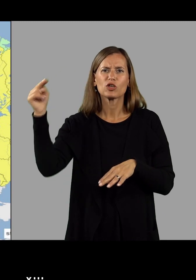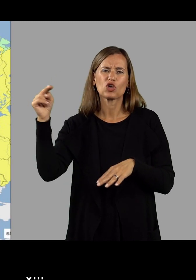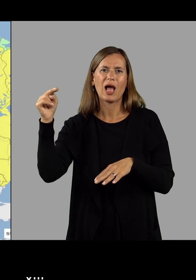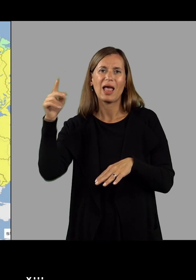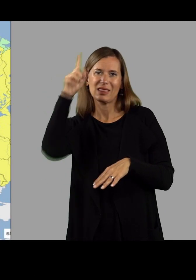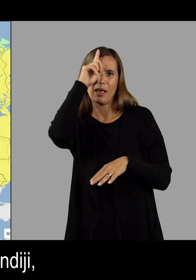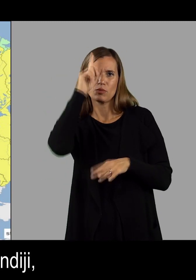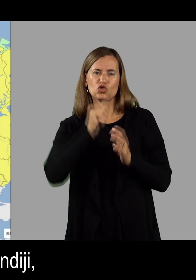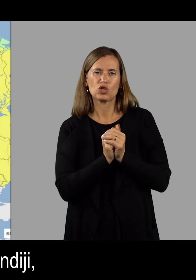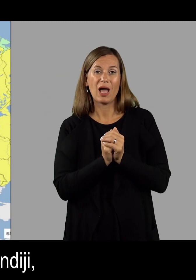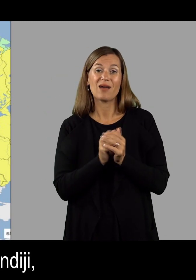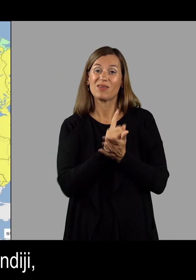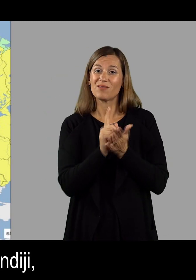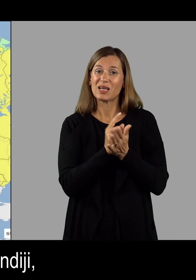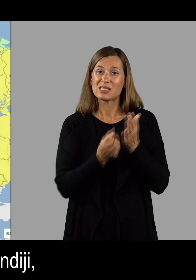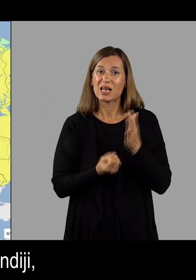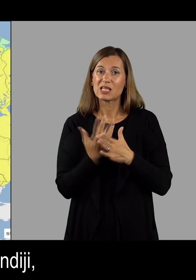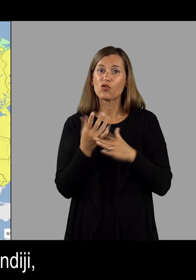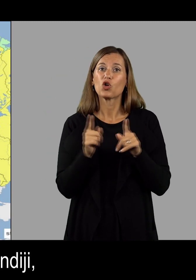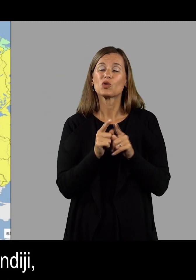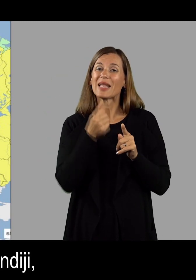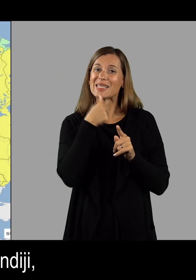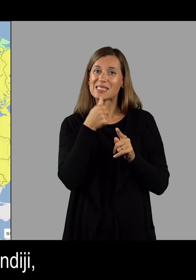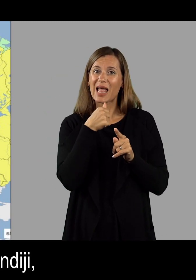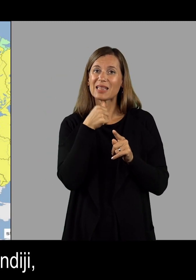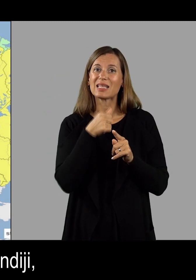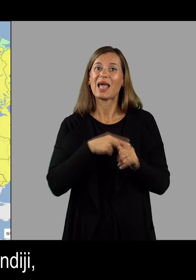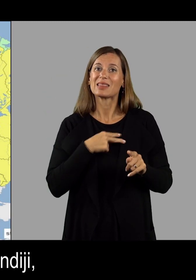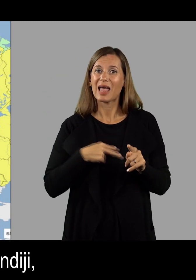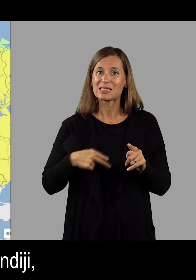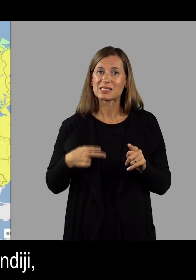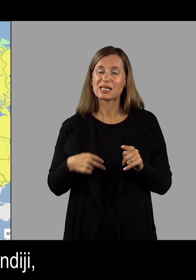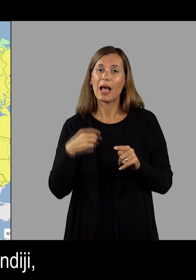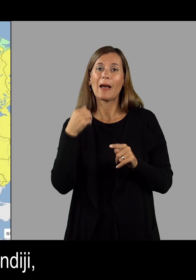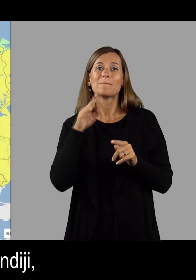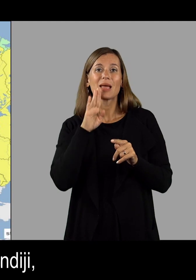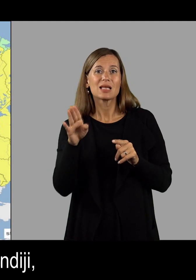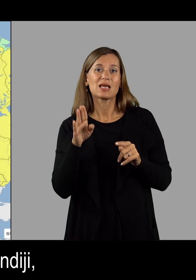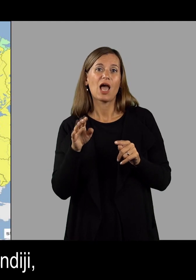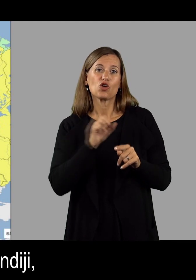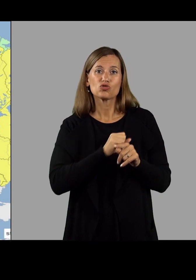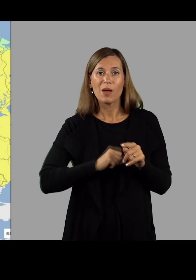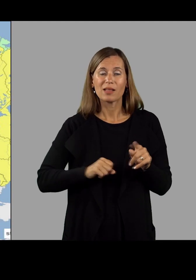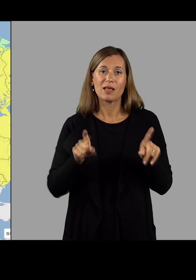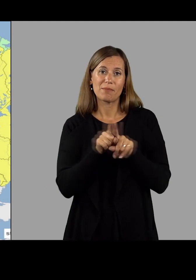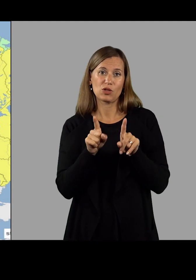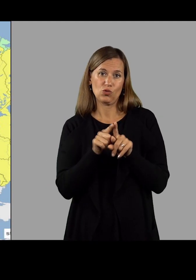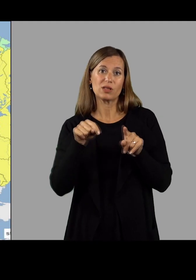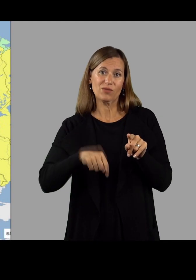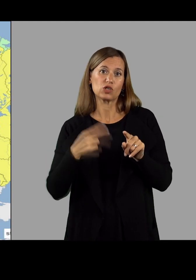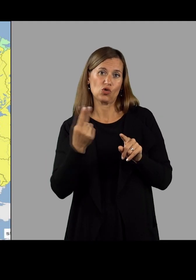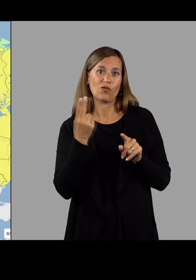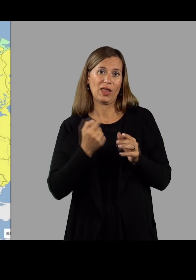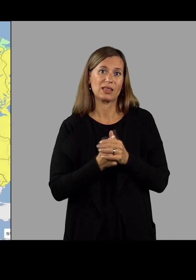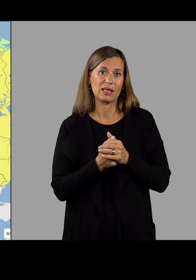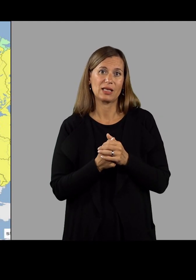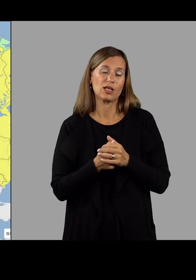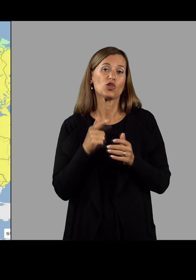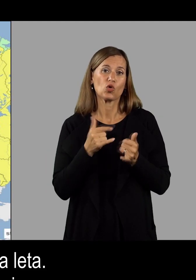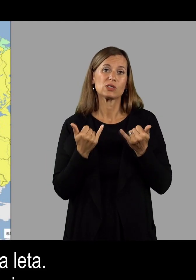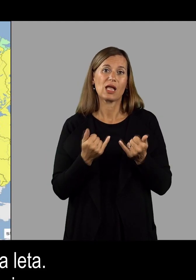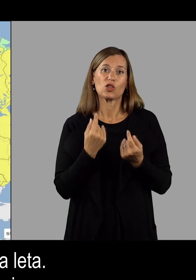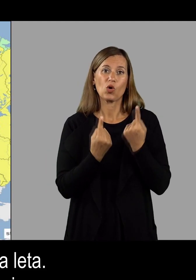za konference, seminarje in podobno. Kako je drugje z uporabo Velotypa? Velotype že uporabljajo na Nizozemskem,